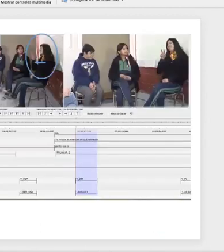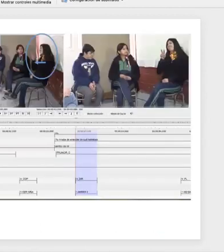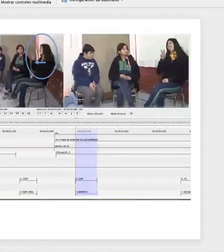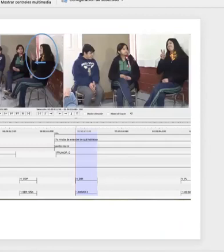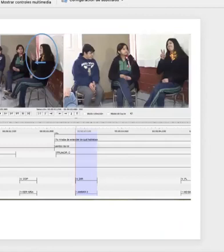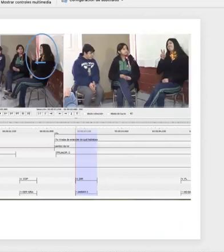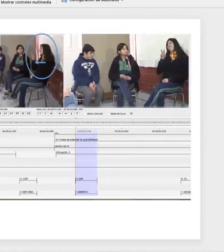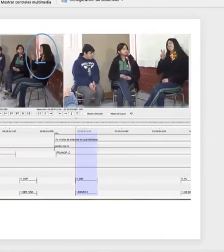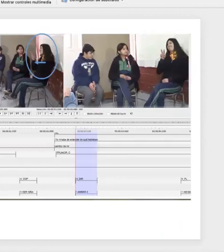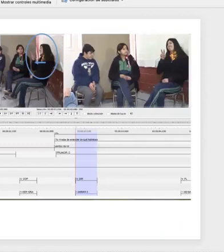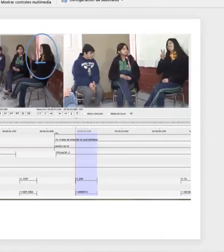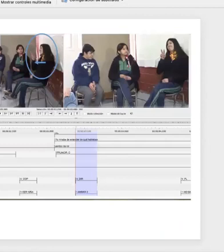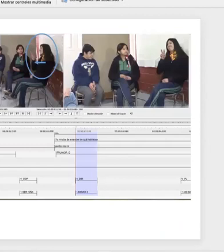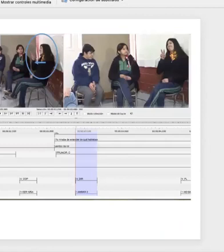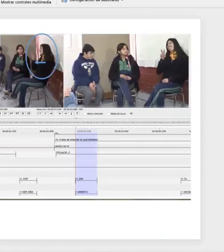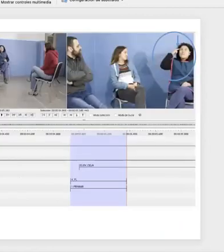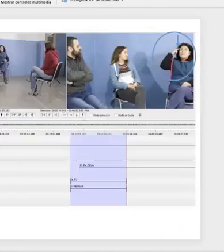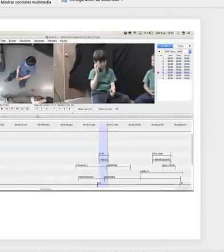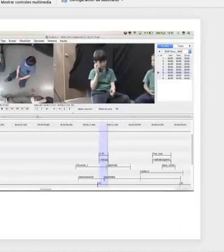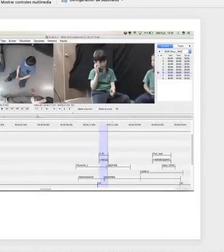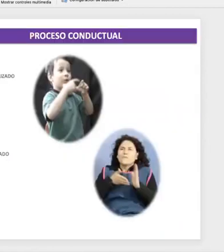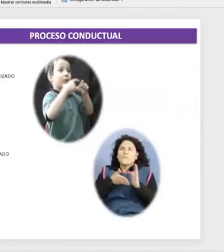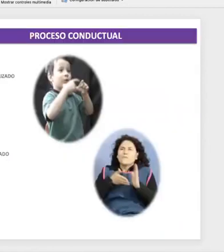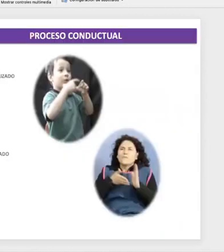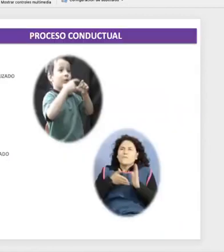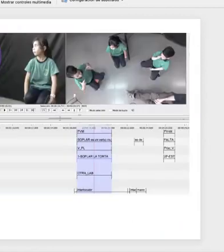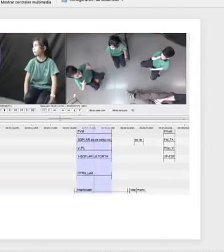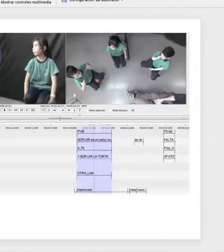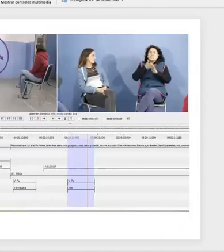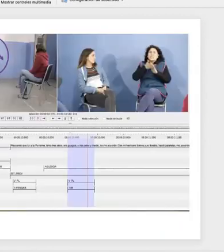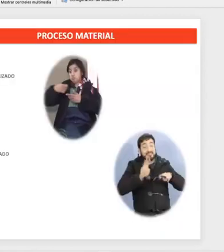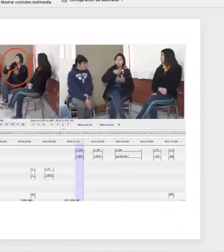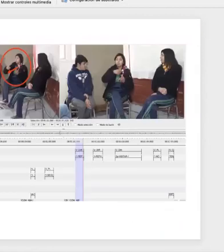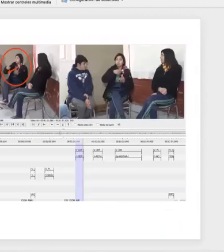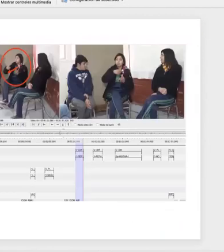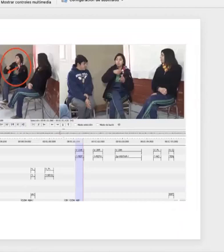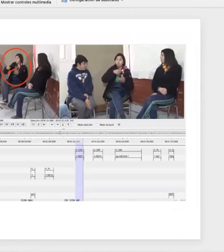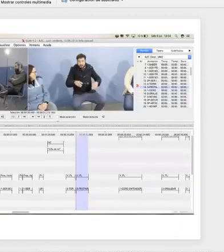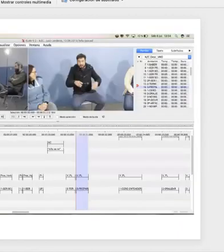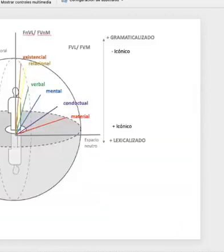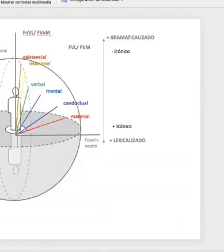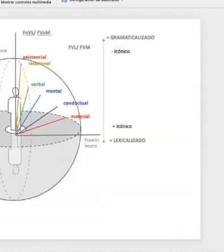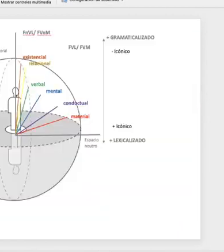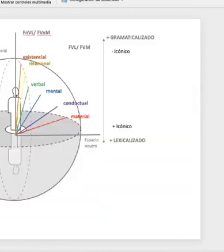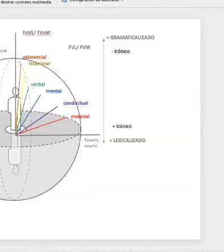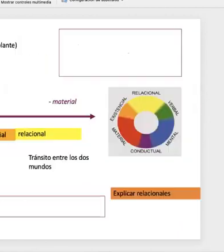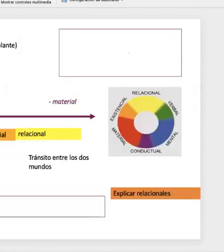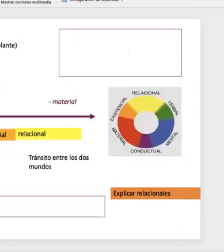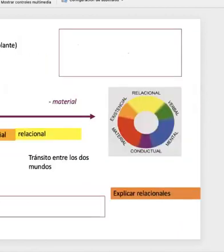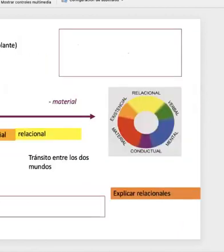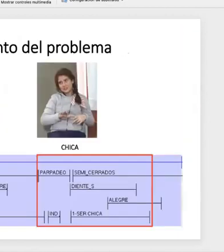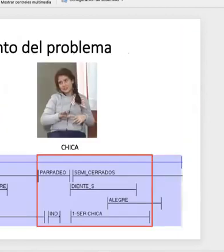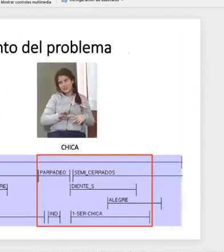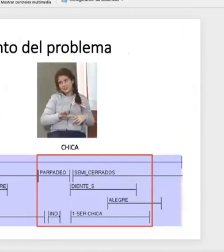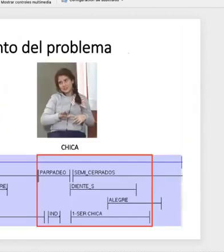eles Sí, existem. ejemplo, Rosa María, para que Yo así, te busco uno. Sí, en eso mismo voy a mostrarte uno. Aquí. porque así